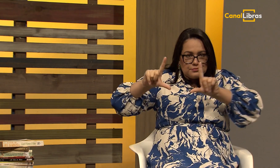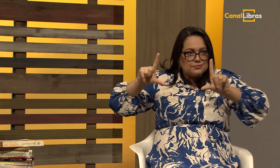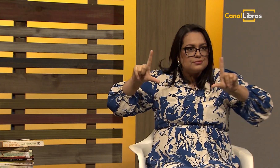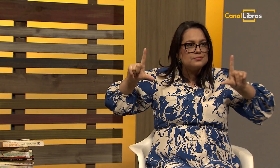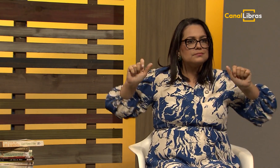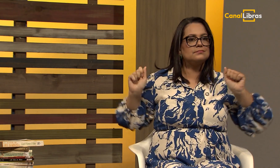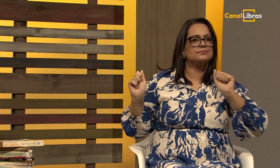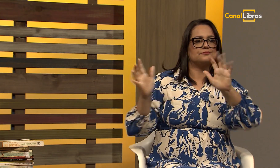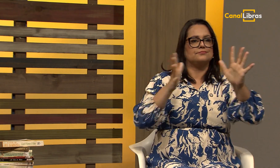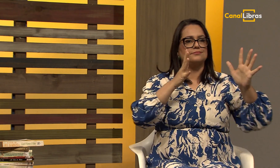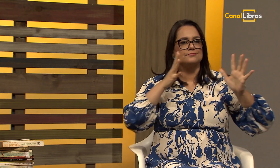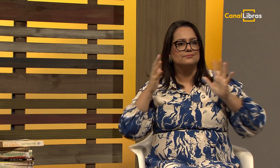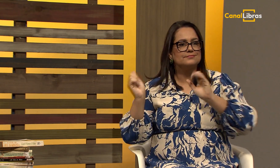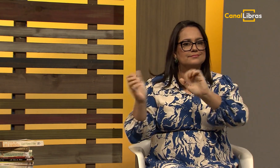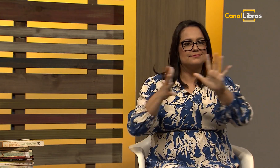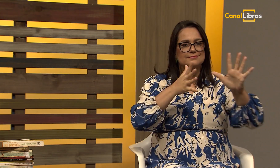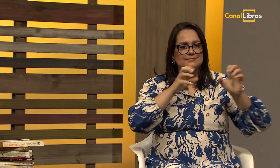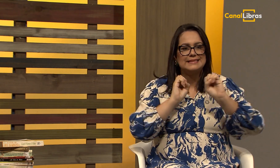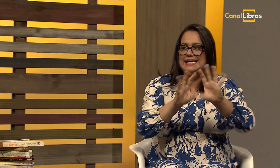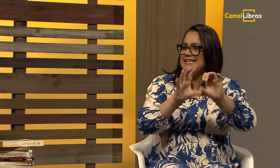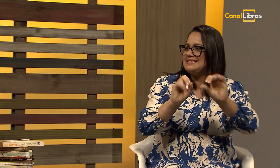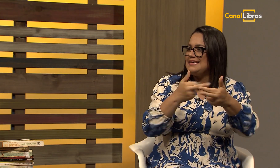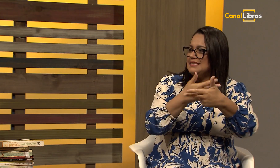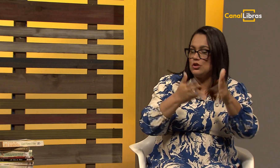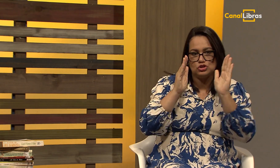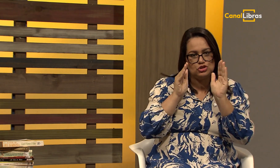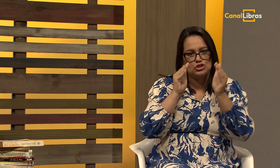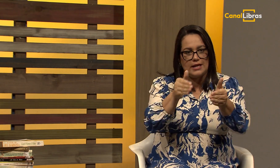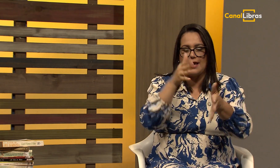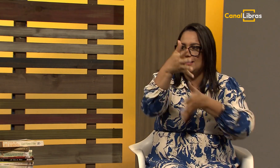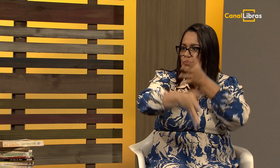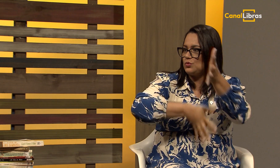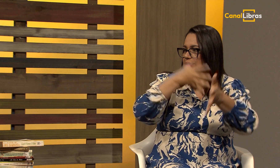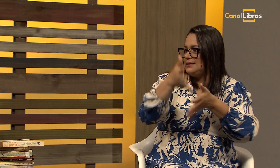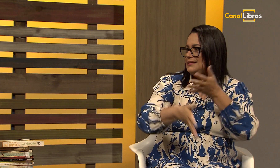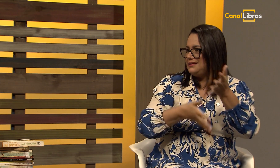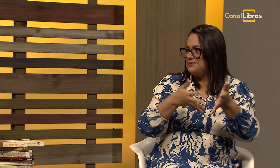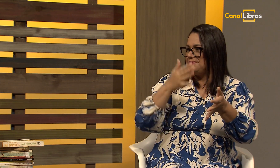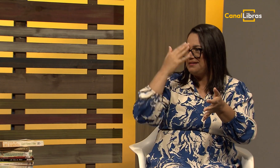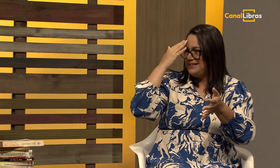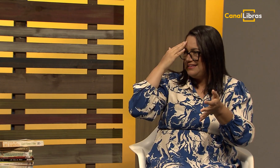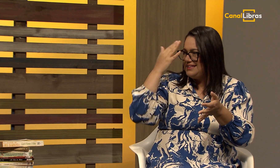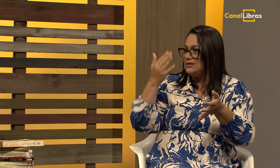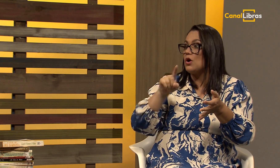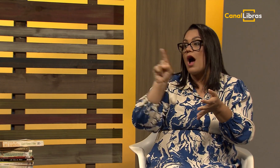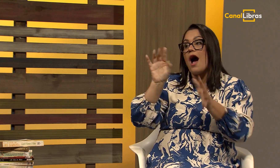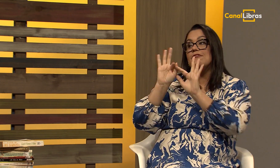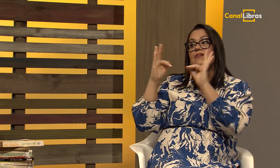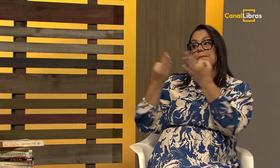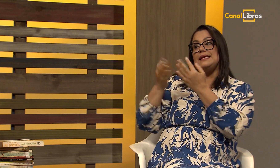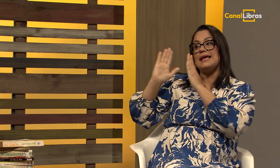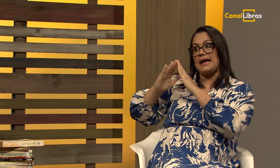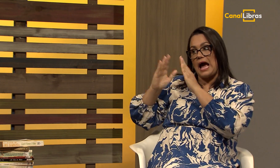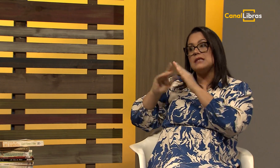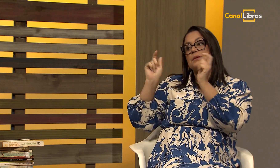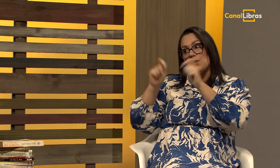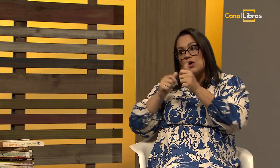sinais como primeira língua em tela cheia. E ainda há a possibilidade de a família da criança surda acompanhar,